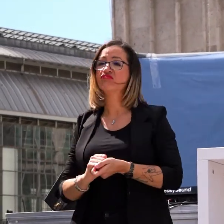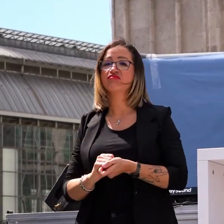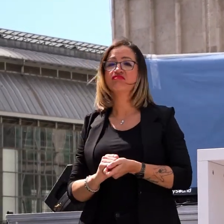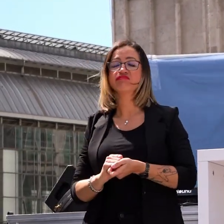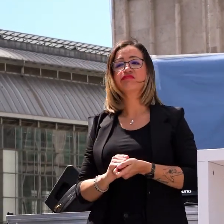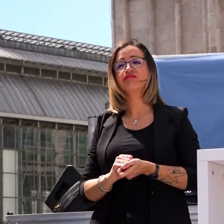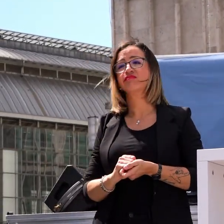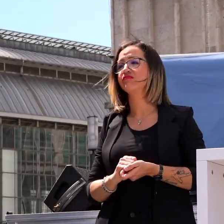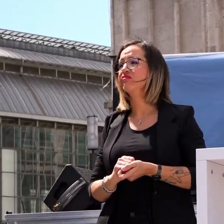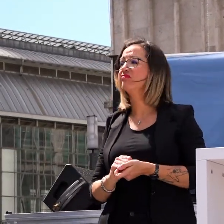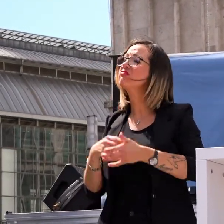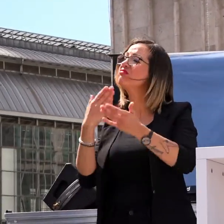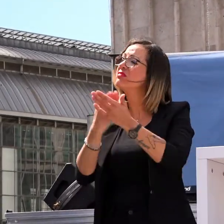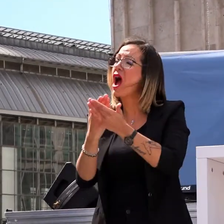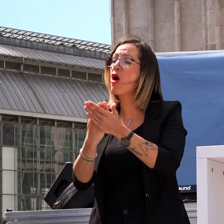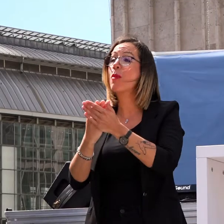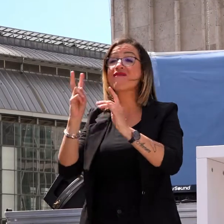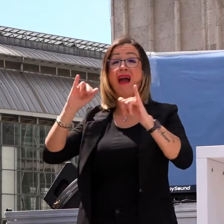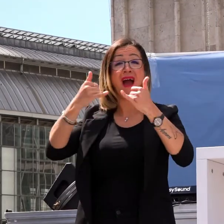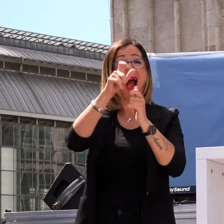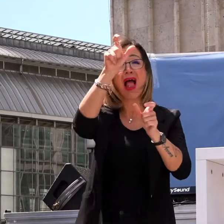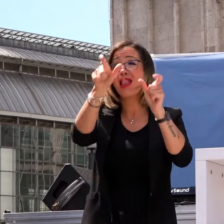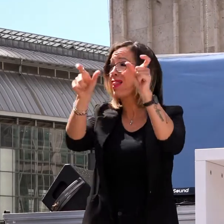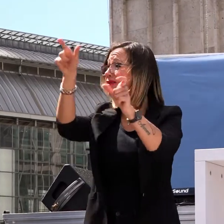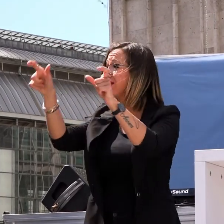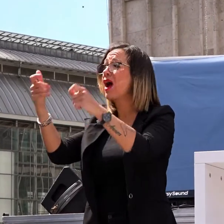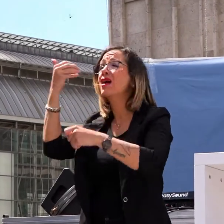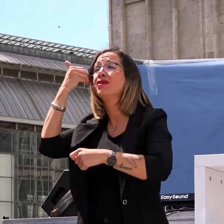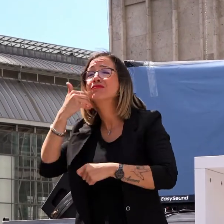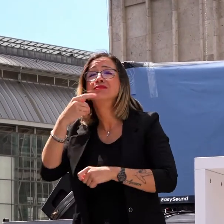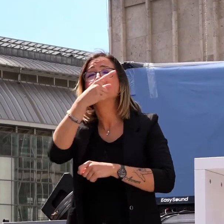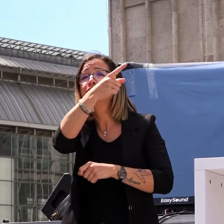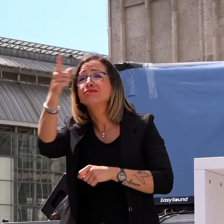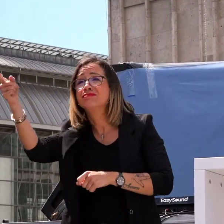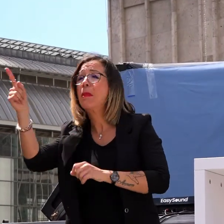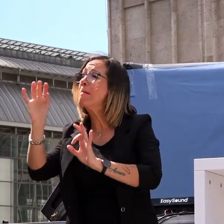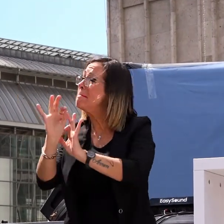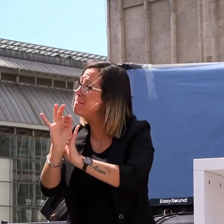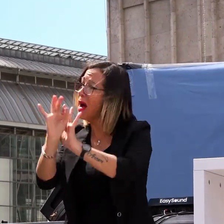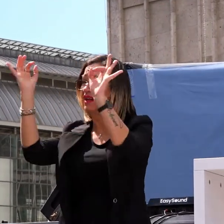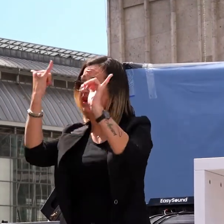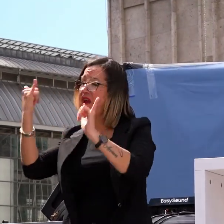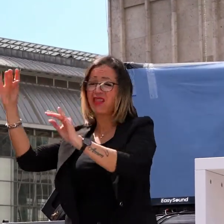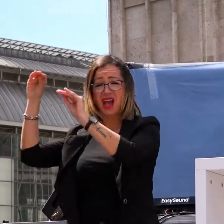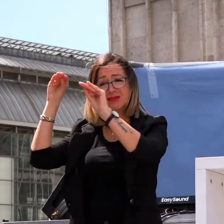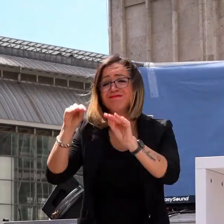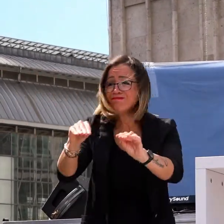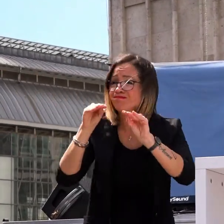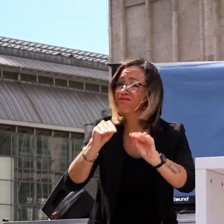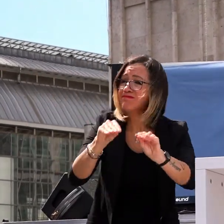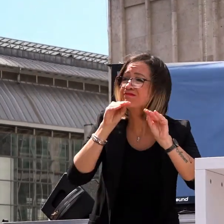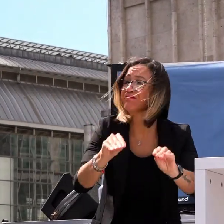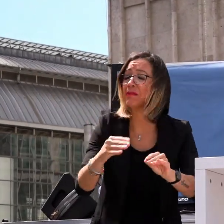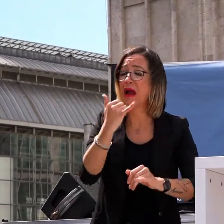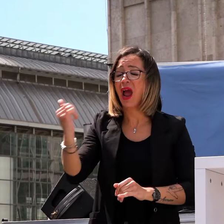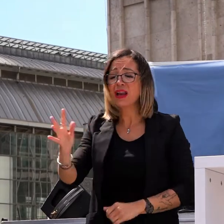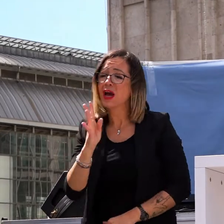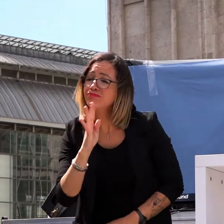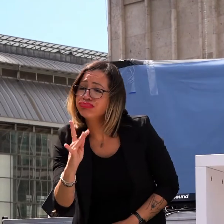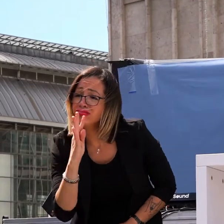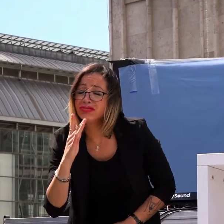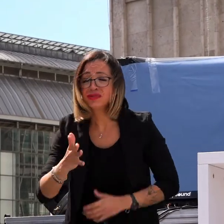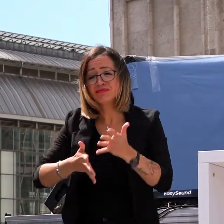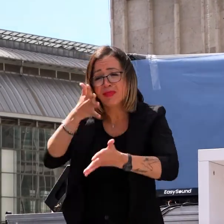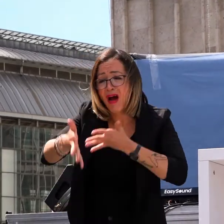Deshalb an alle jungen Eltern, macht es bitte besser. Redet mit euren Kindern, redet mit